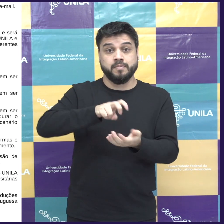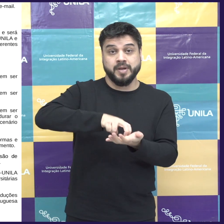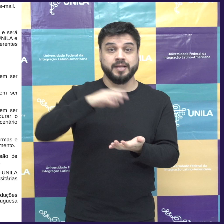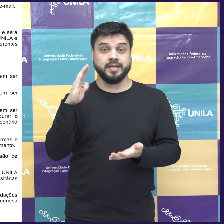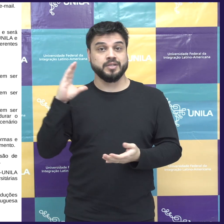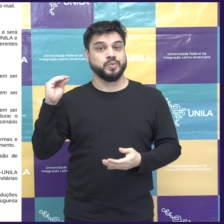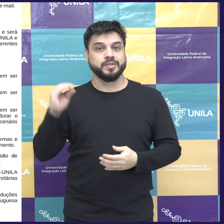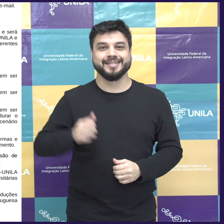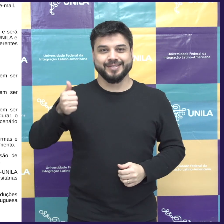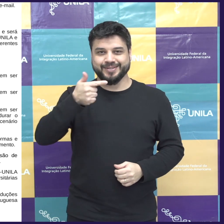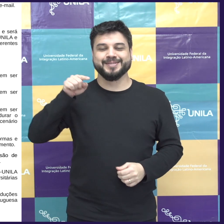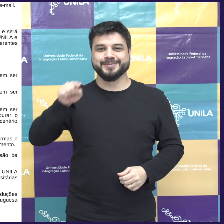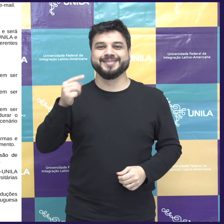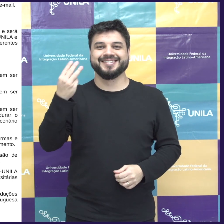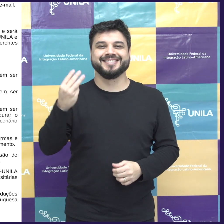e noite.